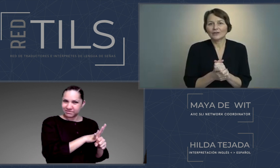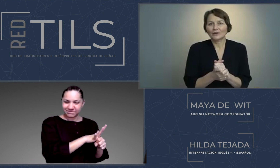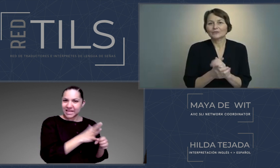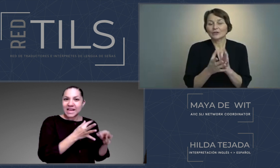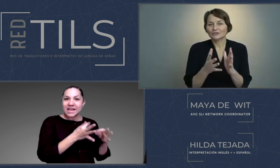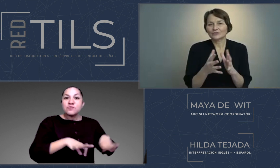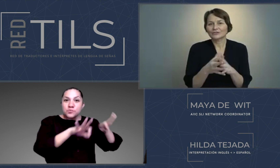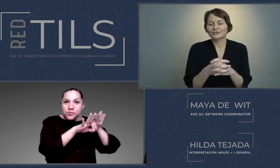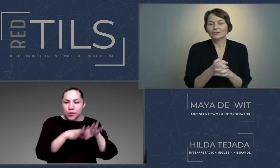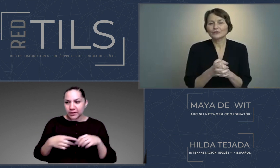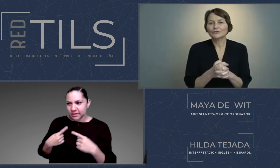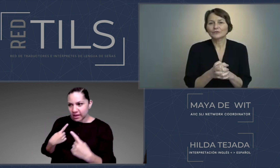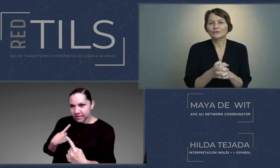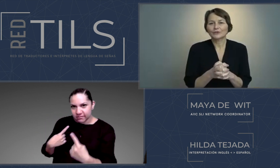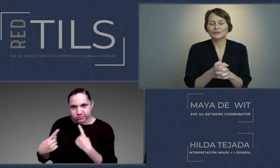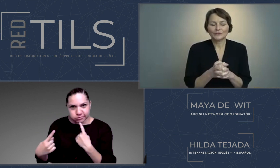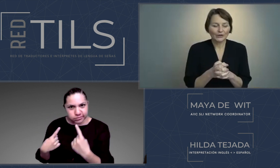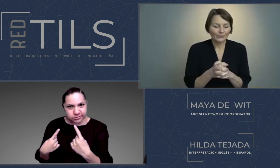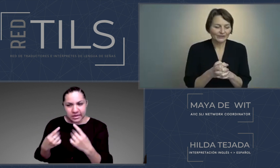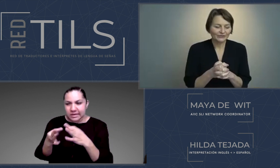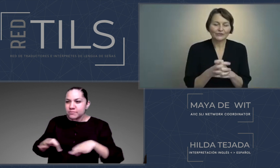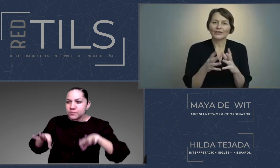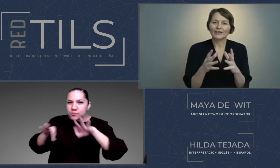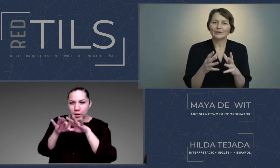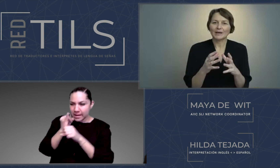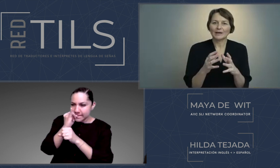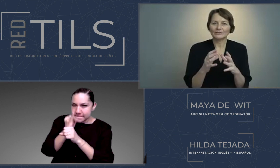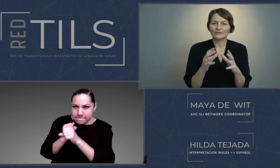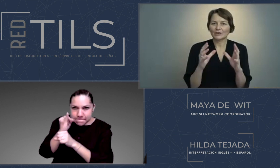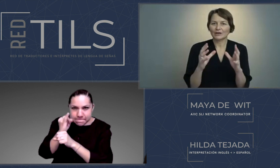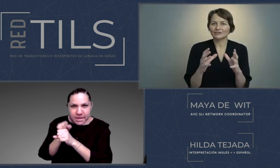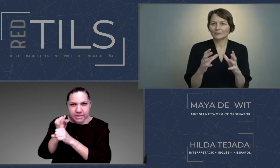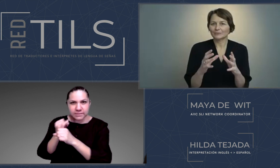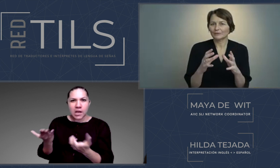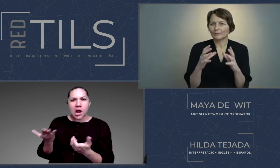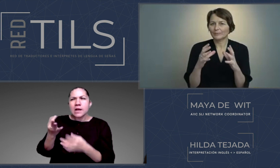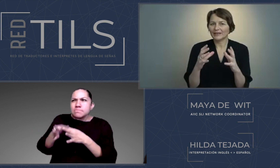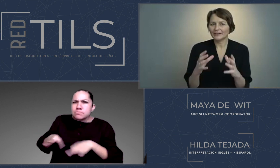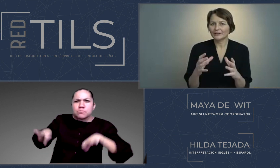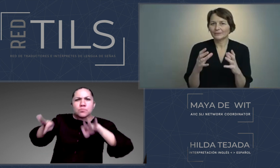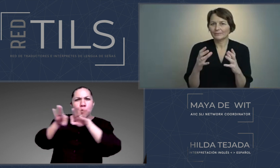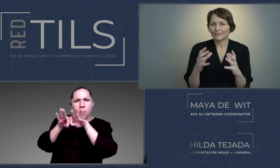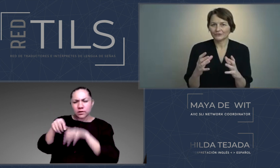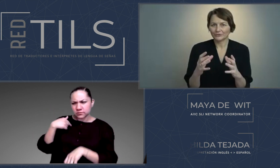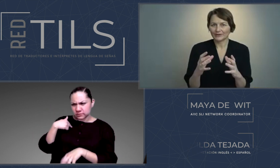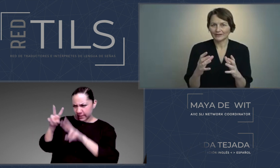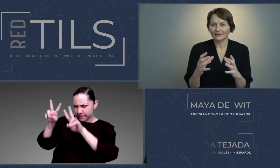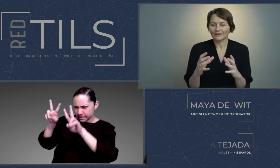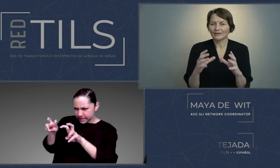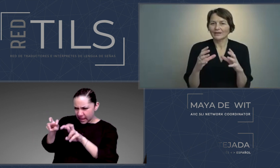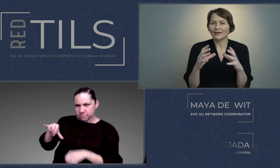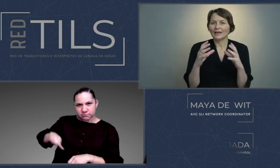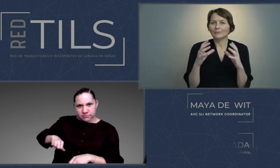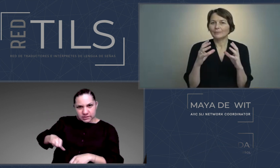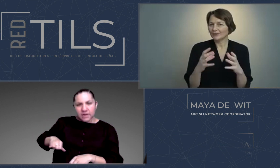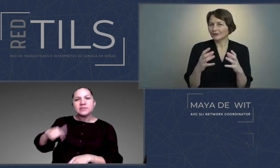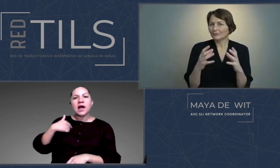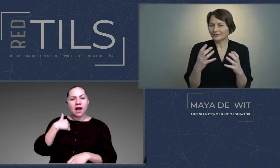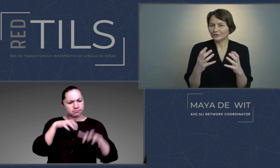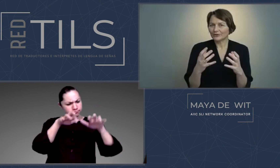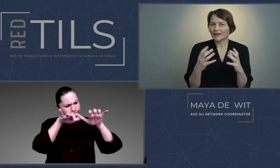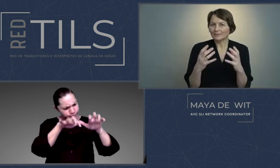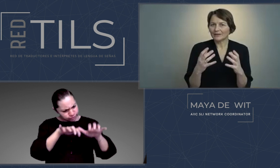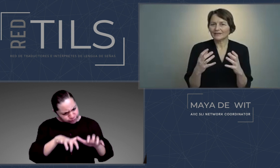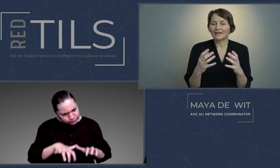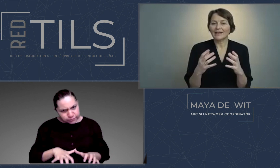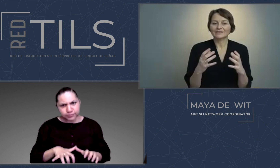Escribí un artículo que también sería útil para ustedes, que es pensar en el concepto